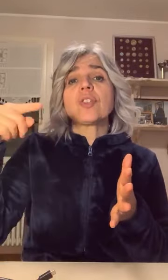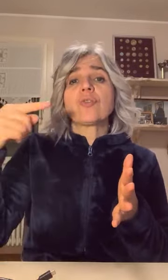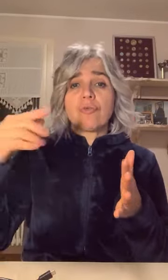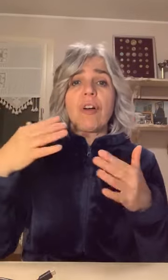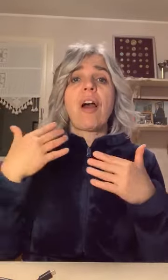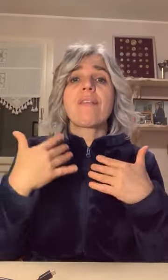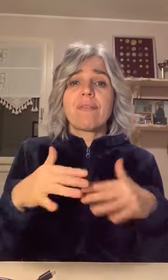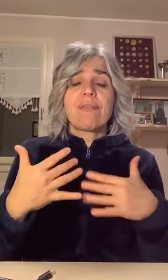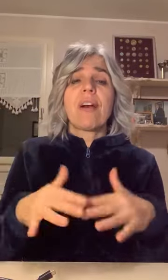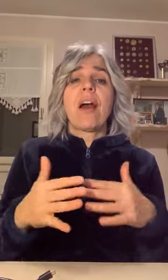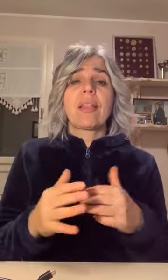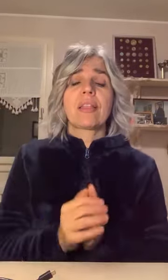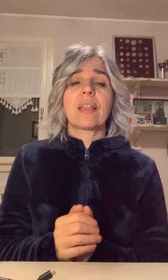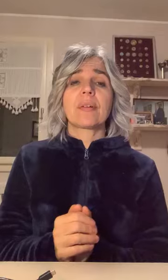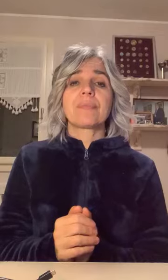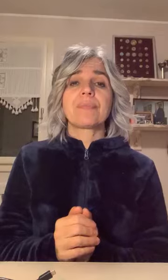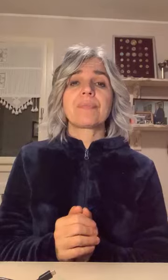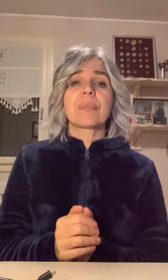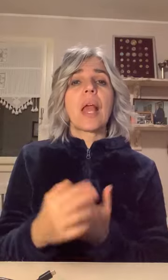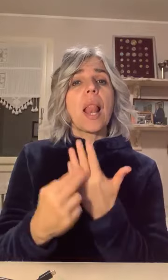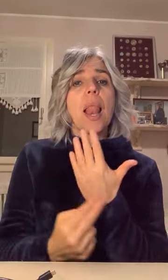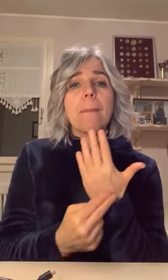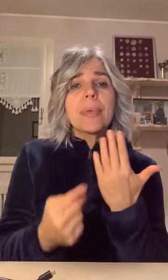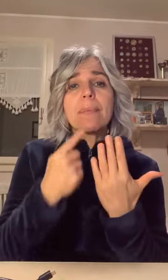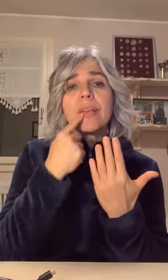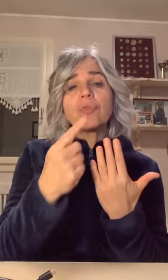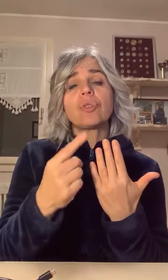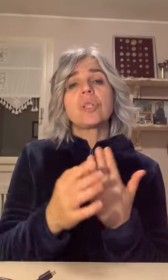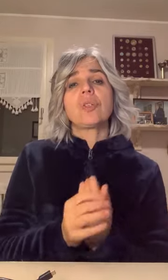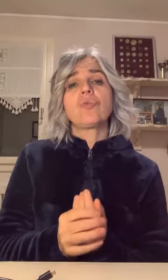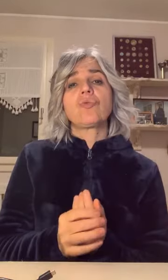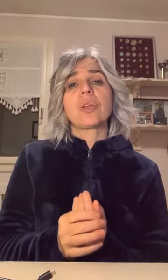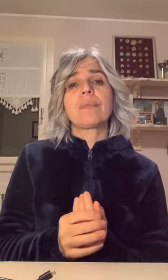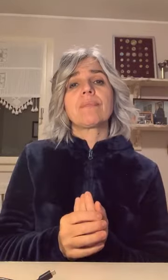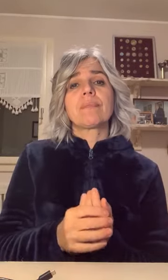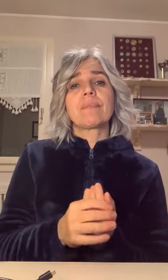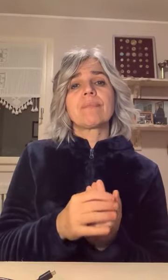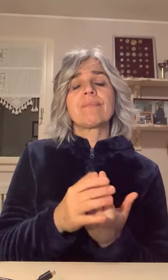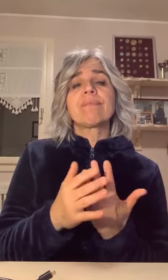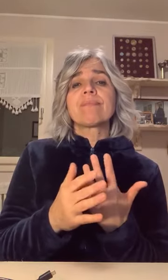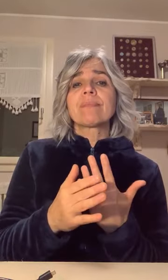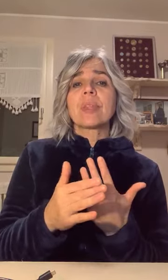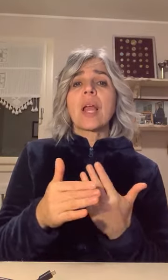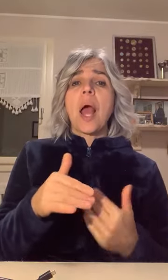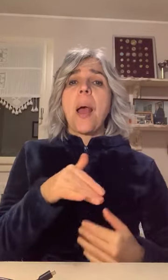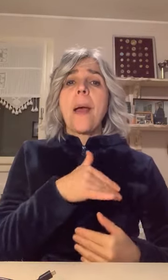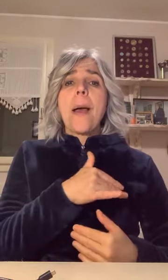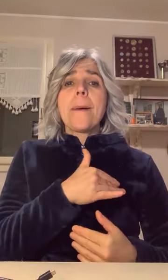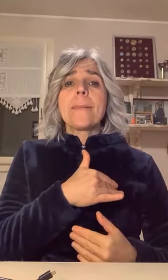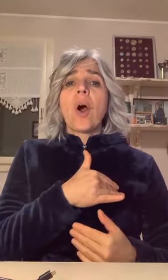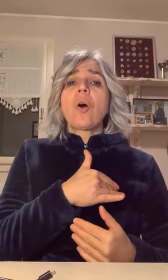Lui ha imparato attraverso la sofferenza. Sì, Lui ha dovuto anche Lui, Gesù,